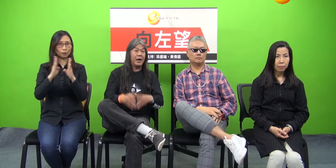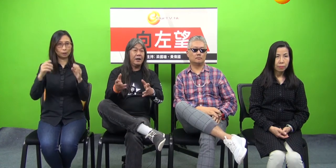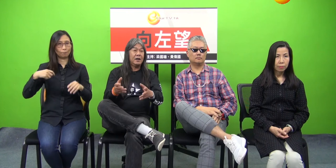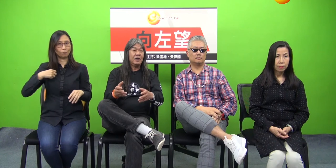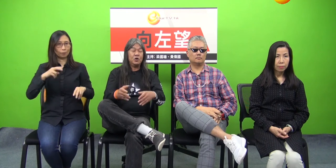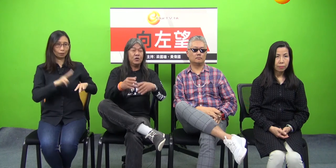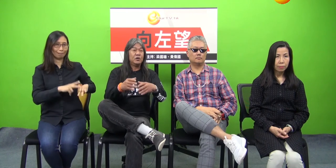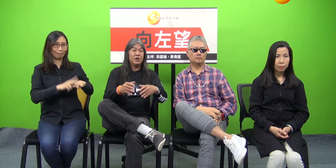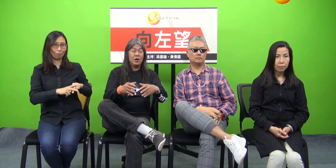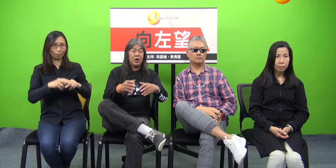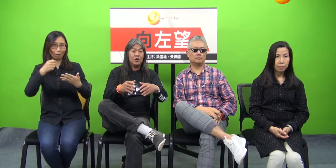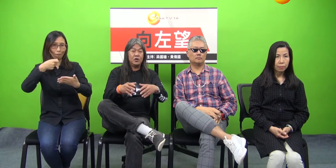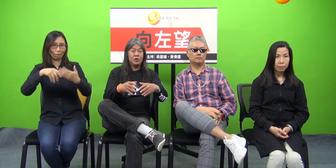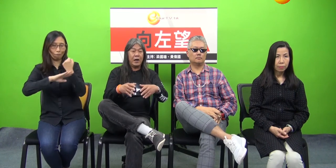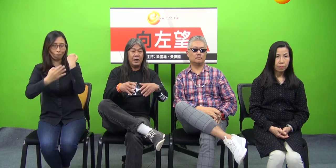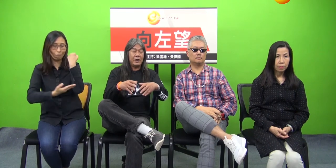係